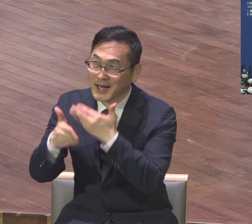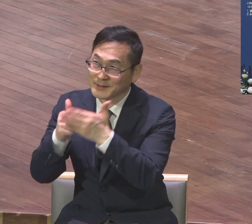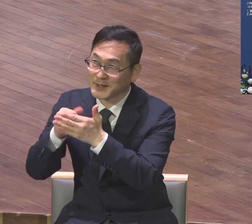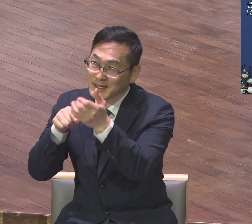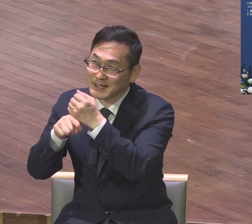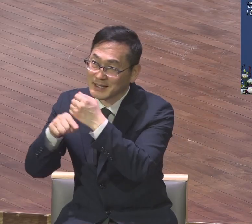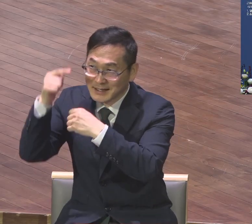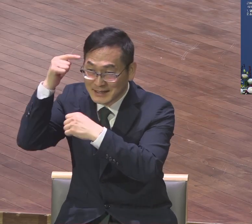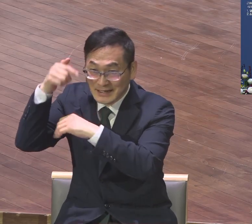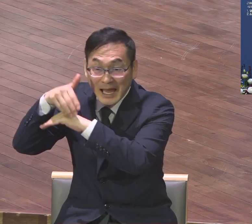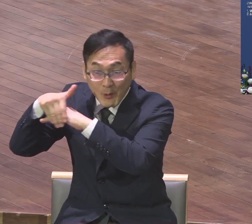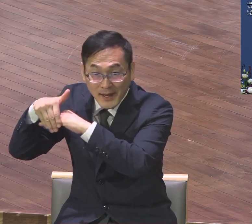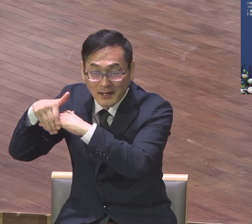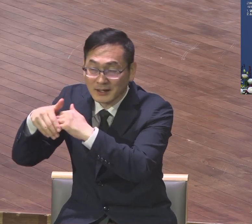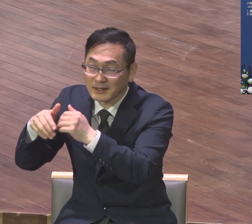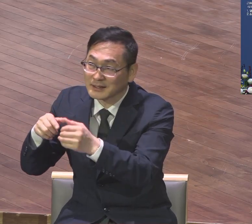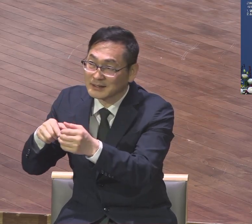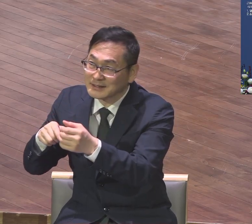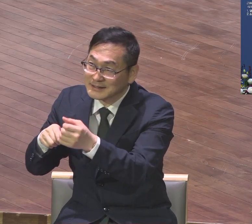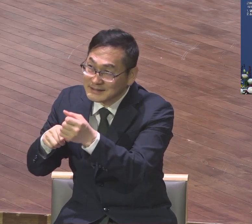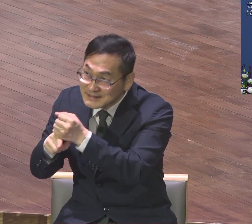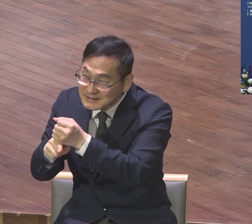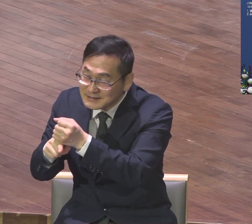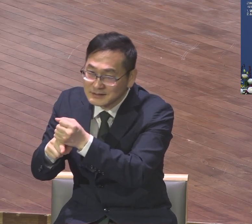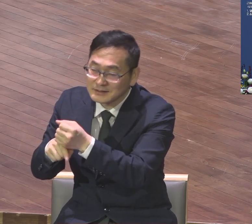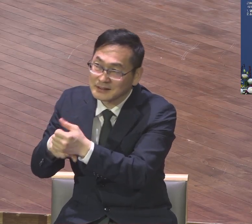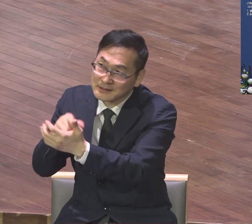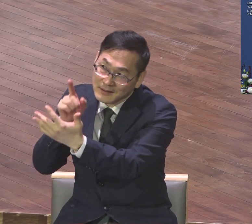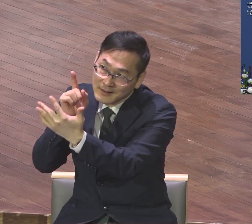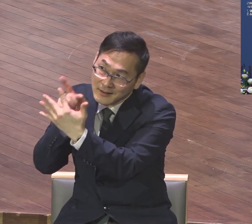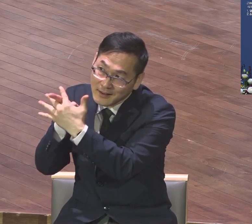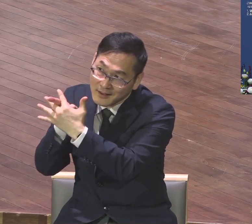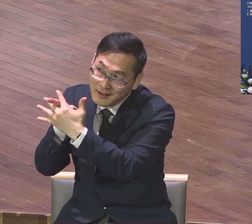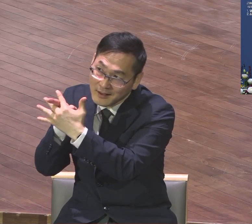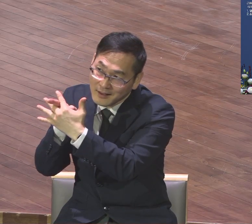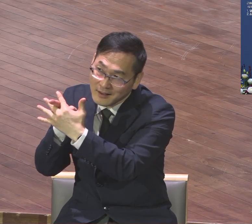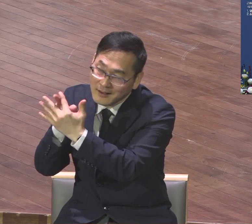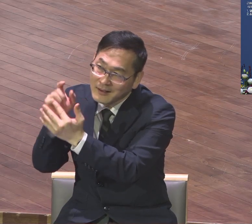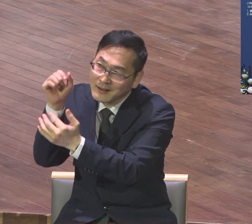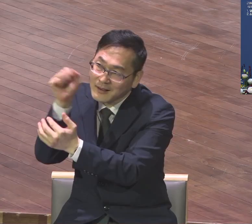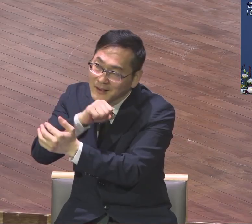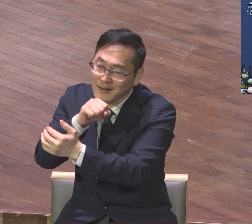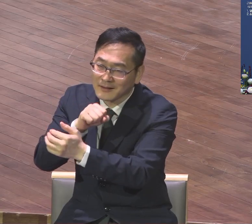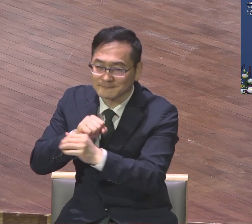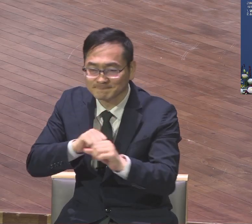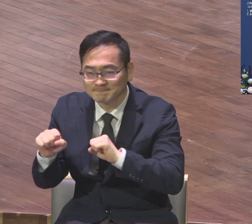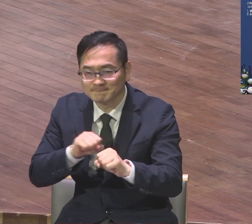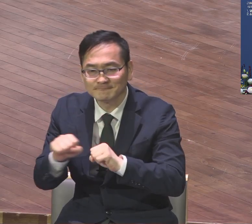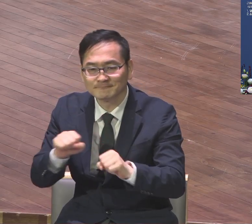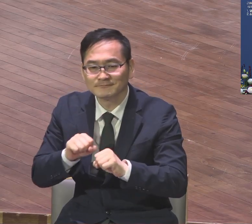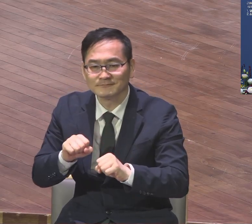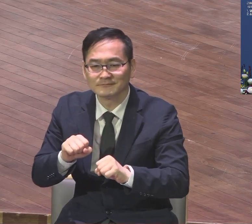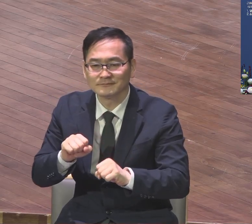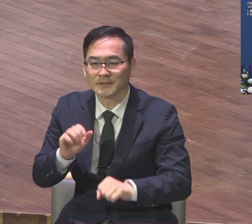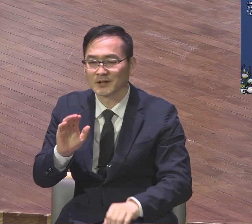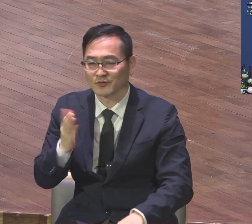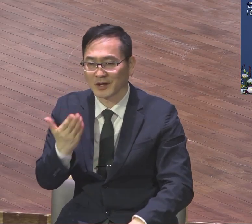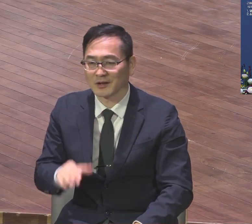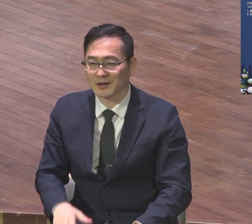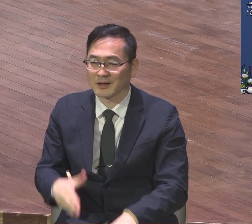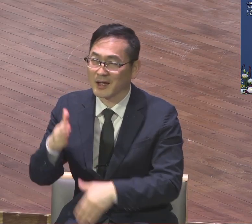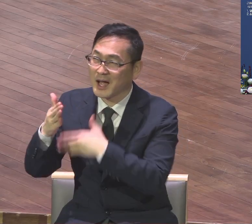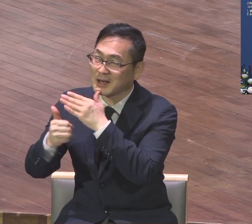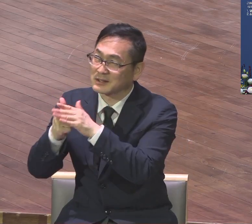거예요. 하나님의 뜻과 계획을 아는 거예요. 하나님의 의도로 하는 것이 무엇인지 알지 못하고 자꾸 오해해서 엉뚱한 방향으로